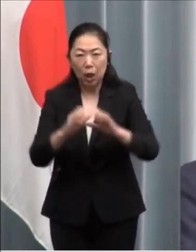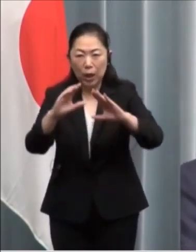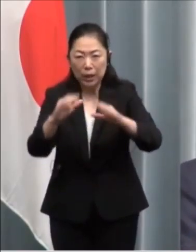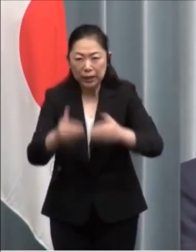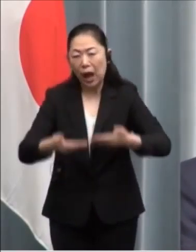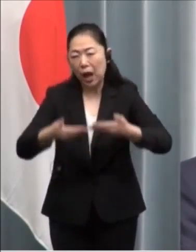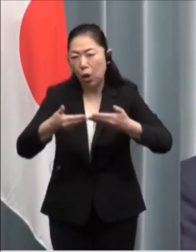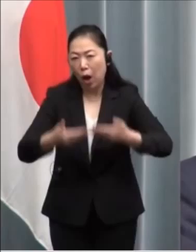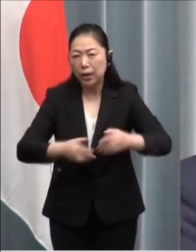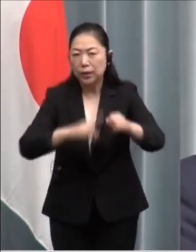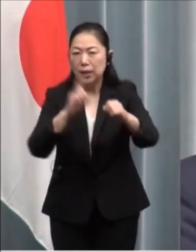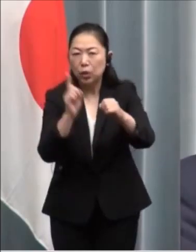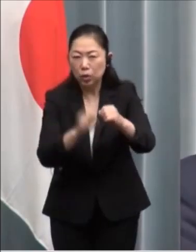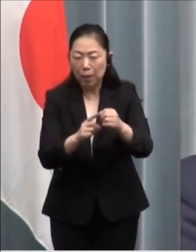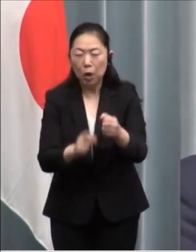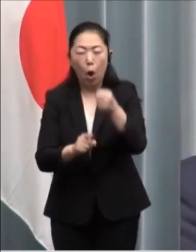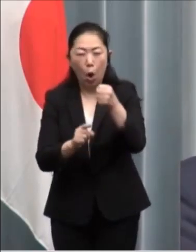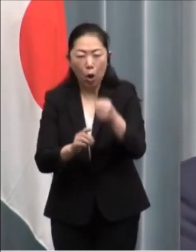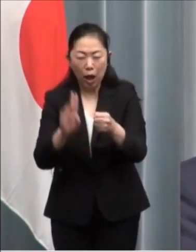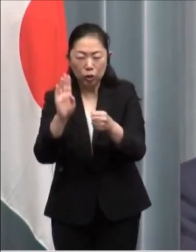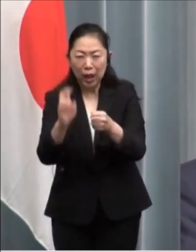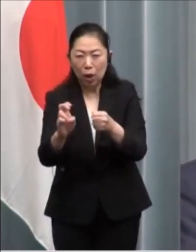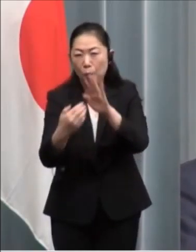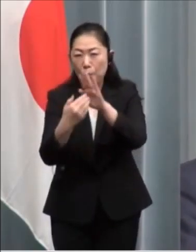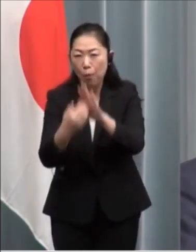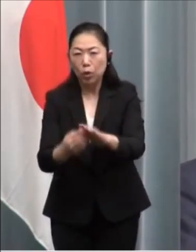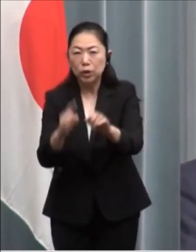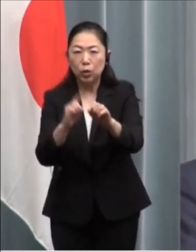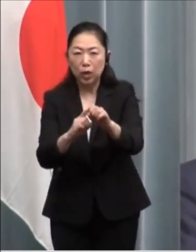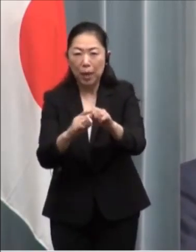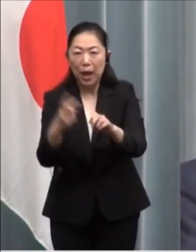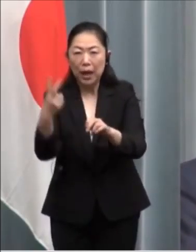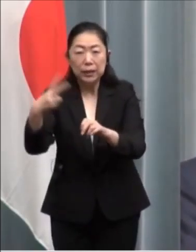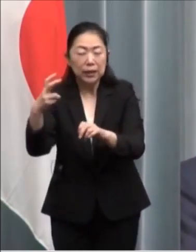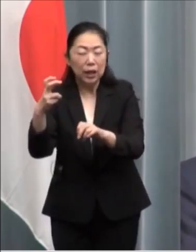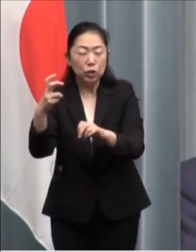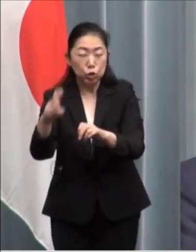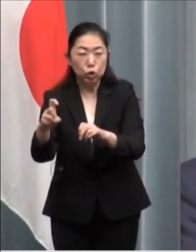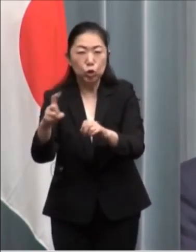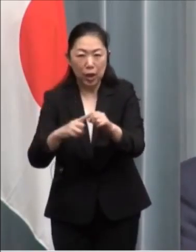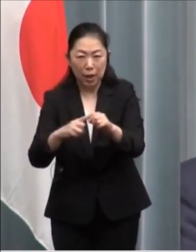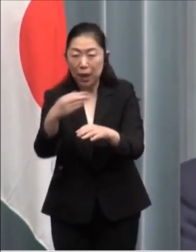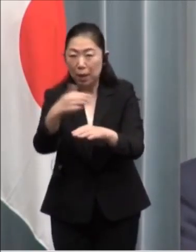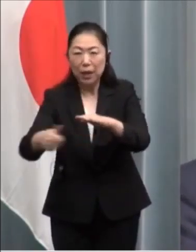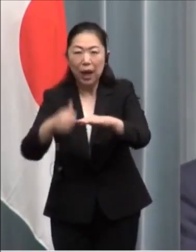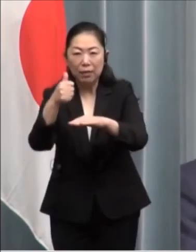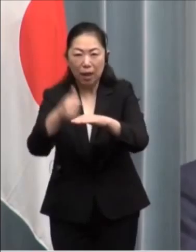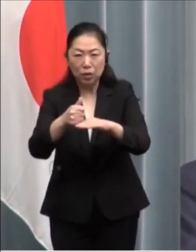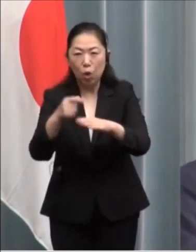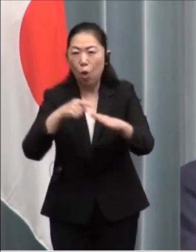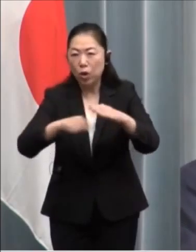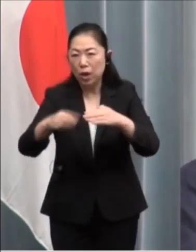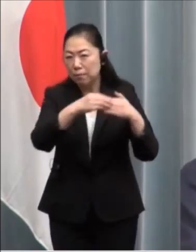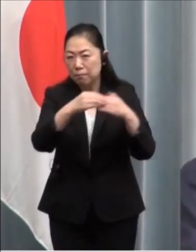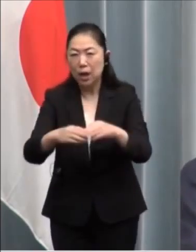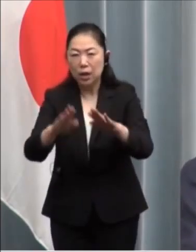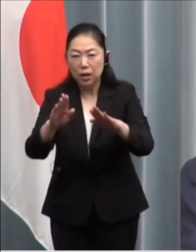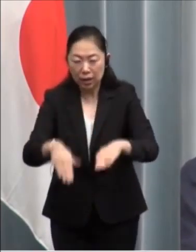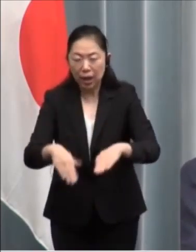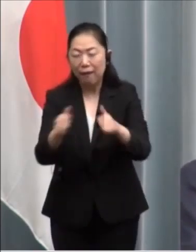脅威である核テロ対策のため2010年にオバマ大統領のイニシアティブで開催され、今回が4回目となります